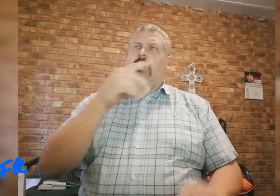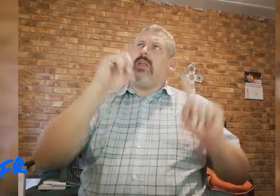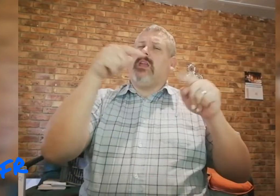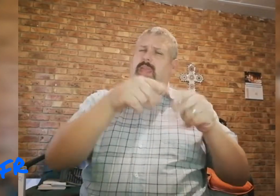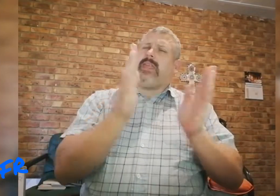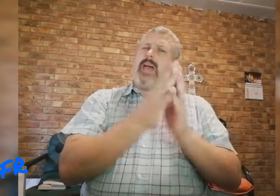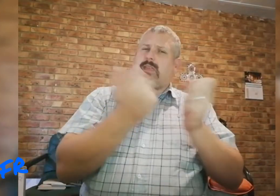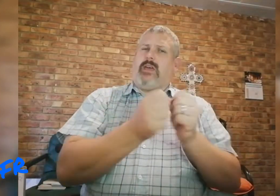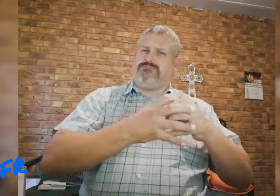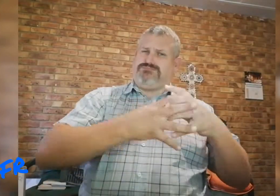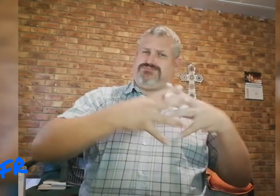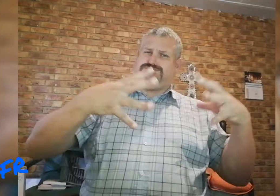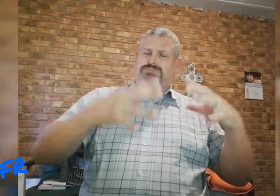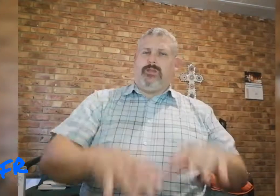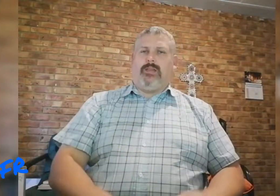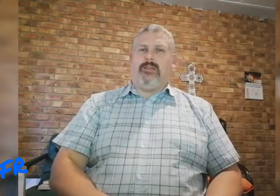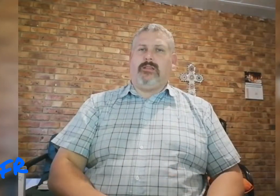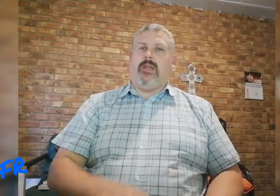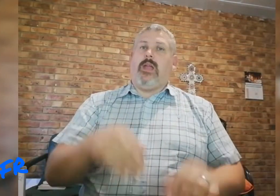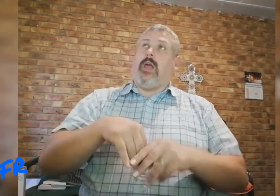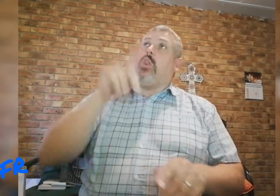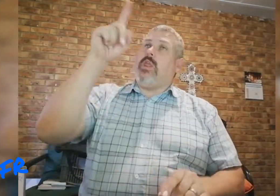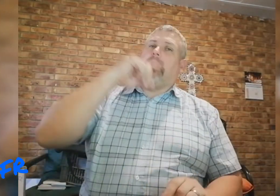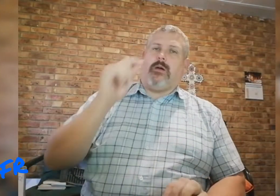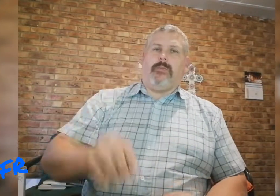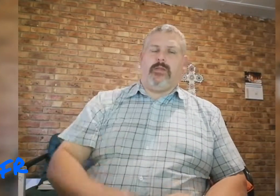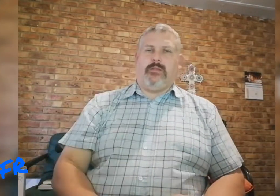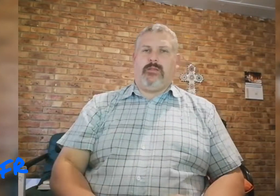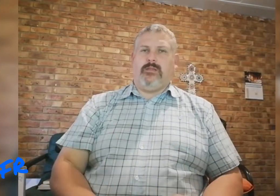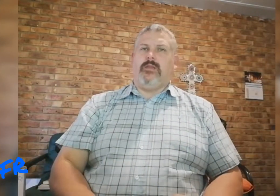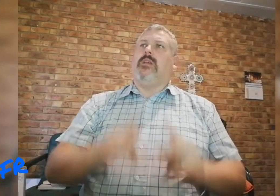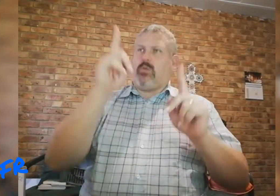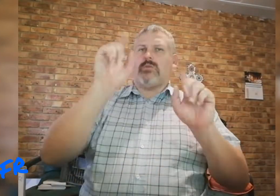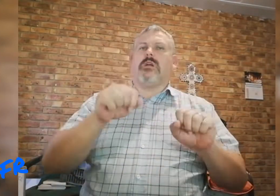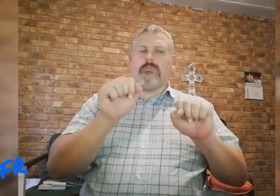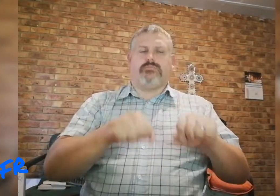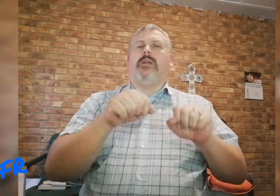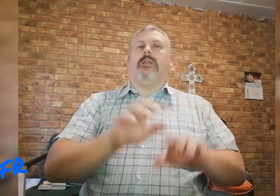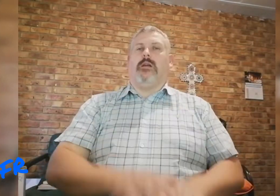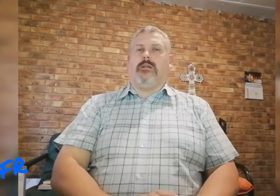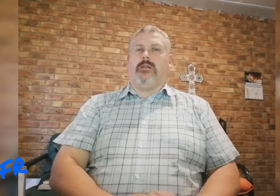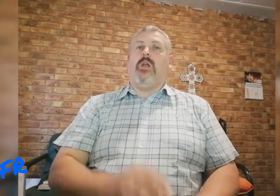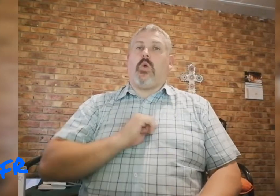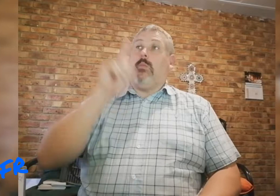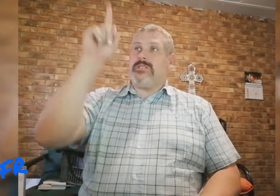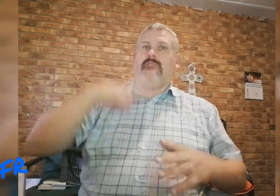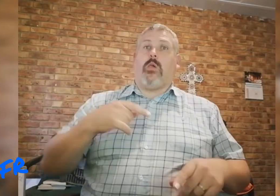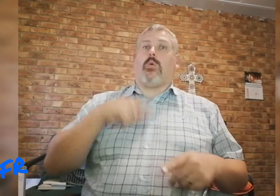vir jy, jy kijk kan, in jy naam, God sal kom sy wil, kom